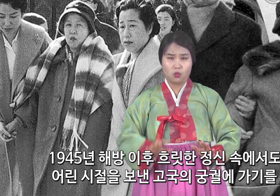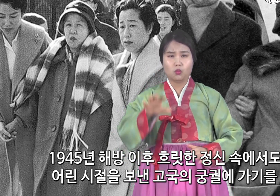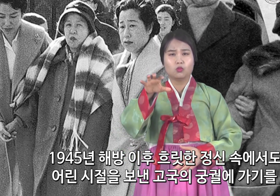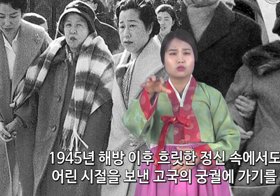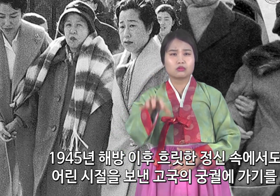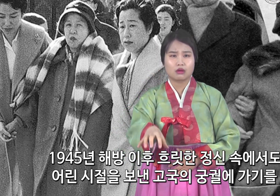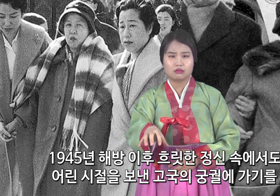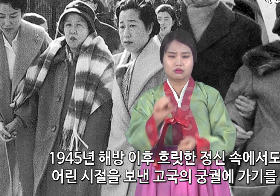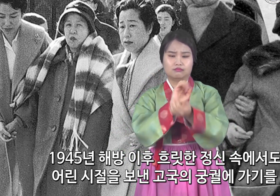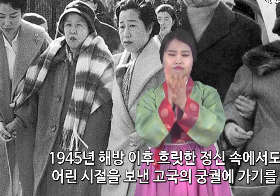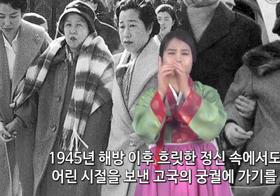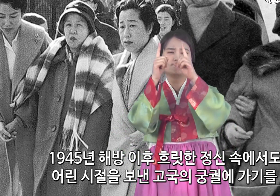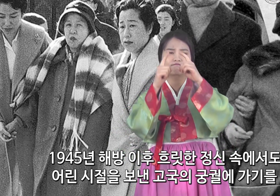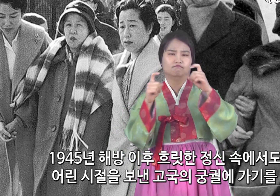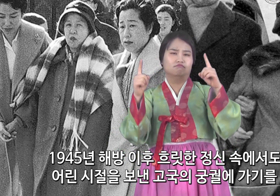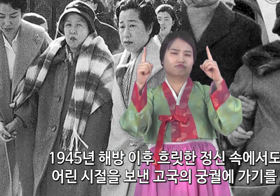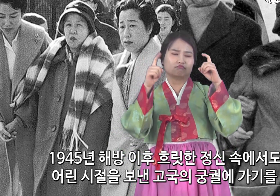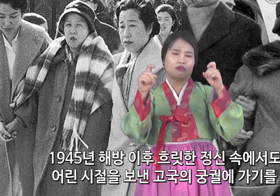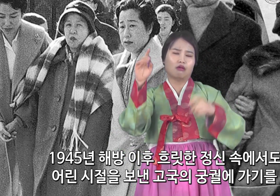가기를 원했다.